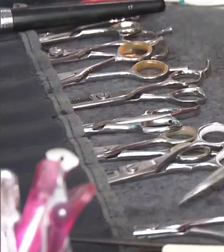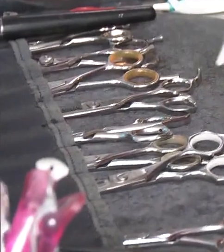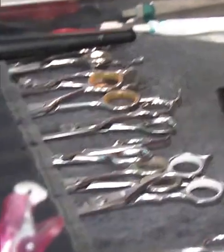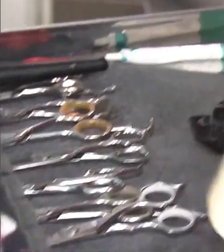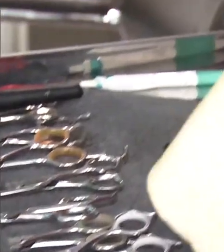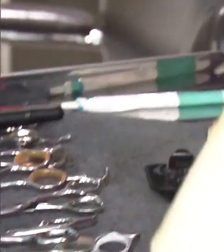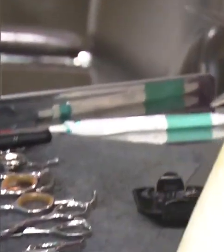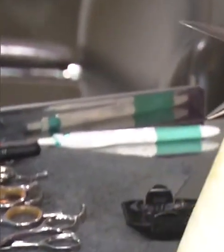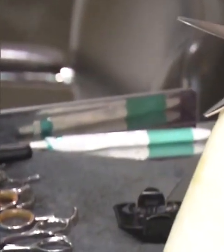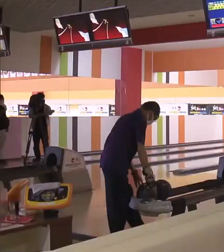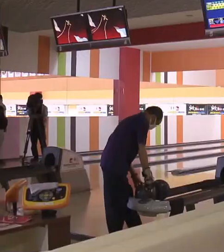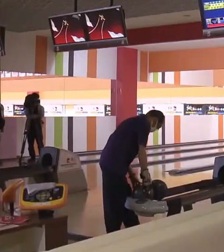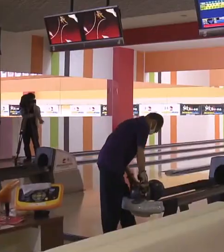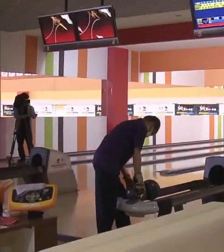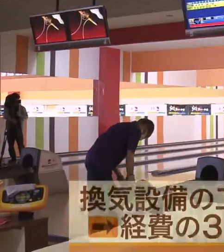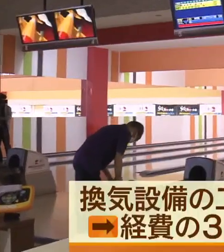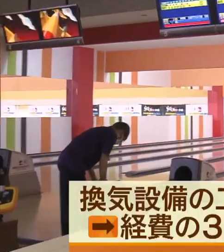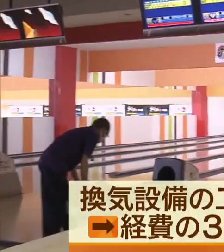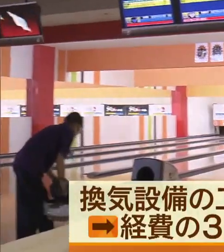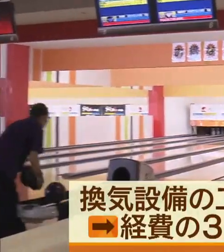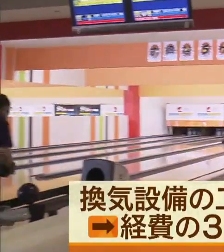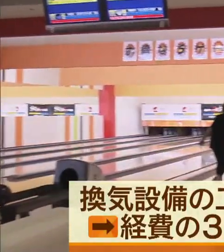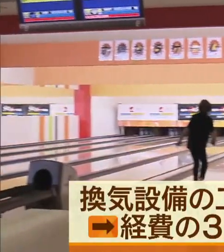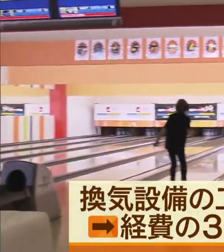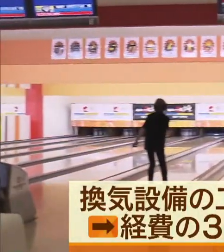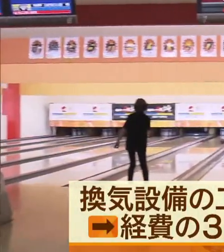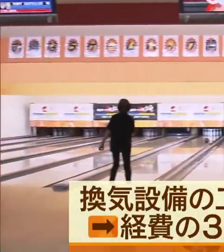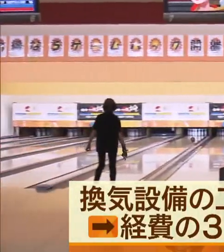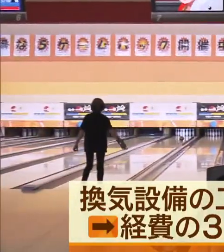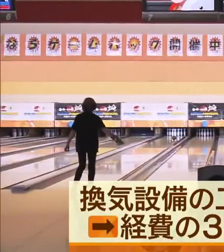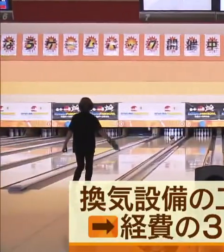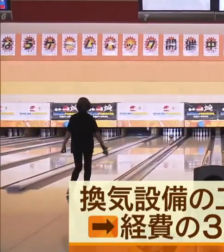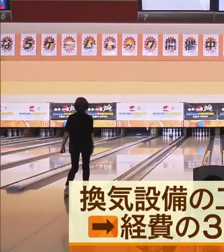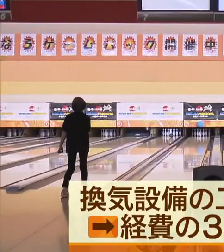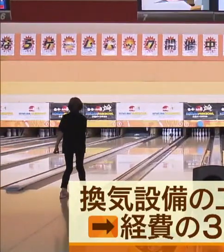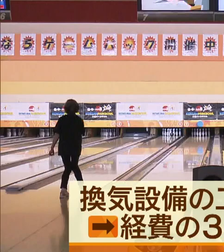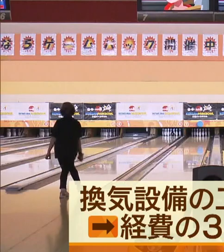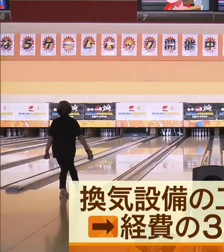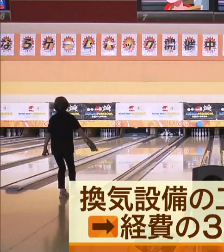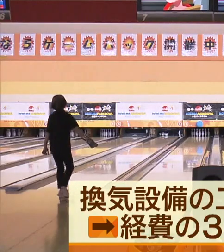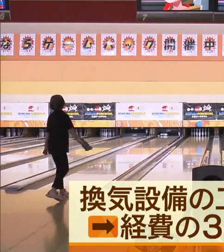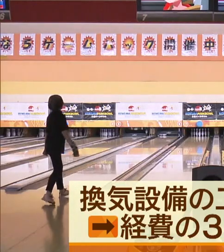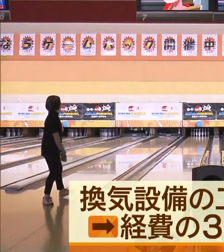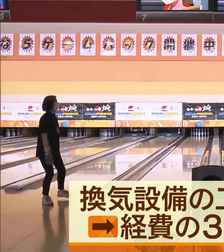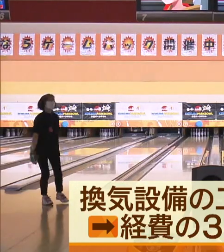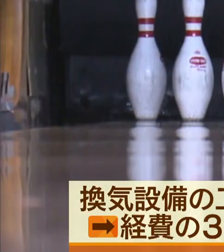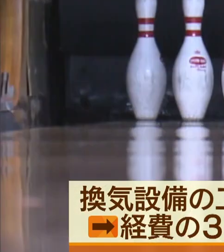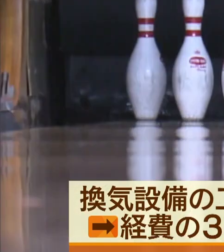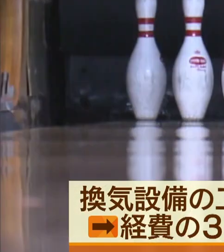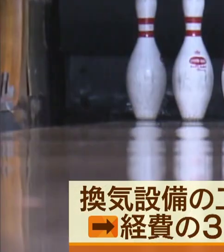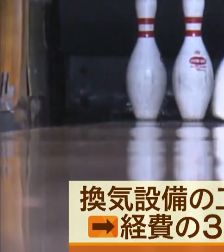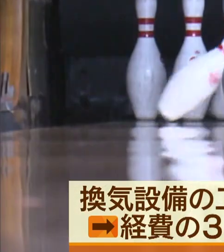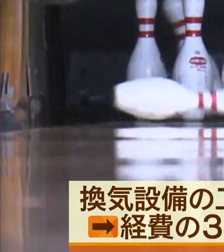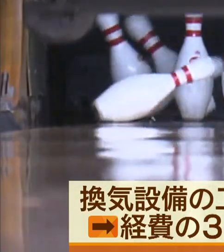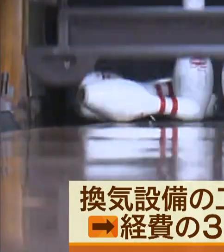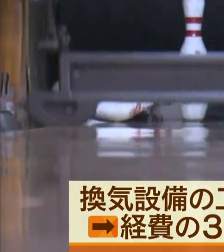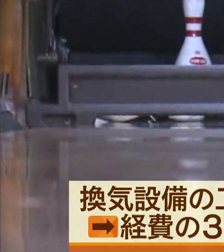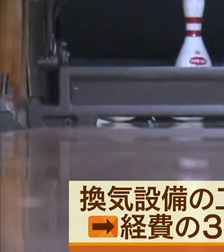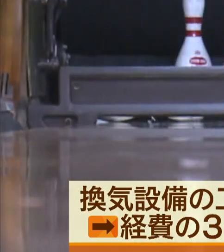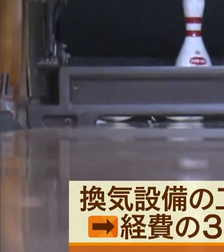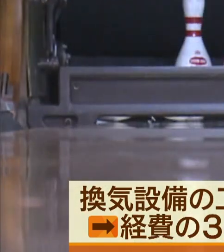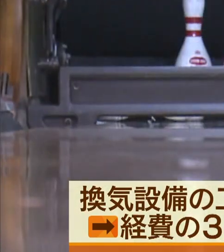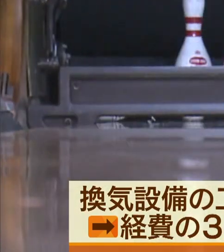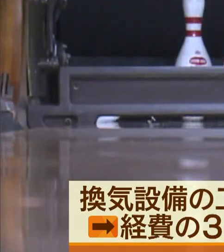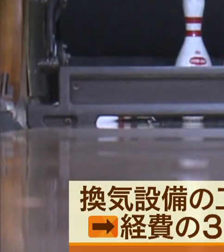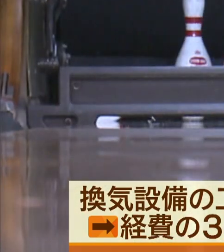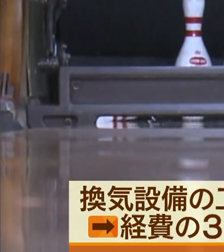ます飲食店や理美容室劇場タクシーなど市民が多く利用する事業者が換気設備